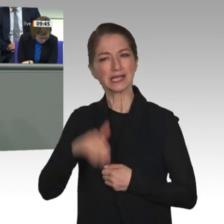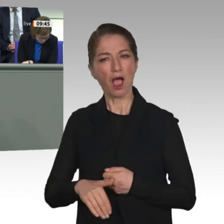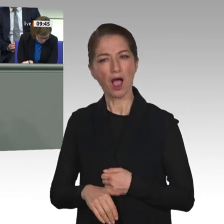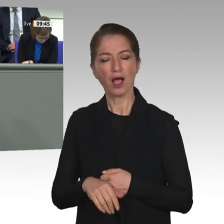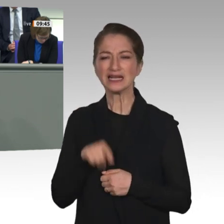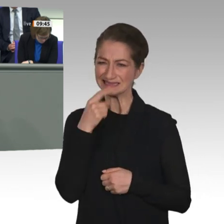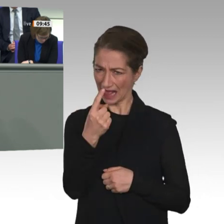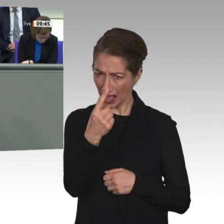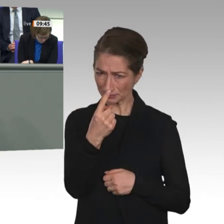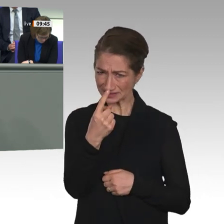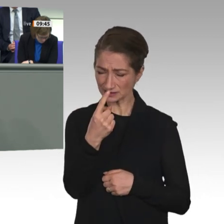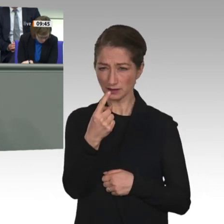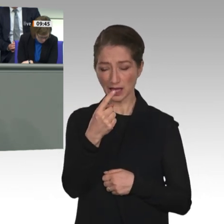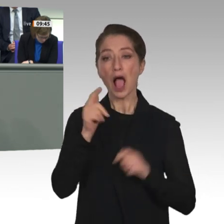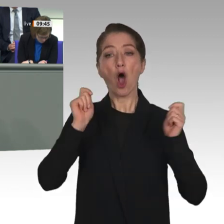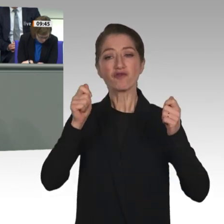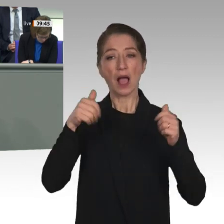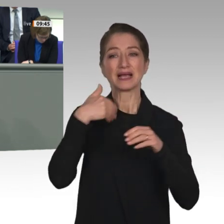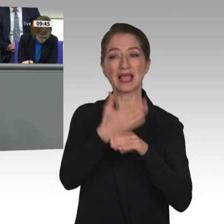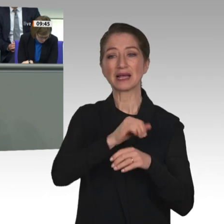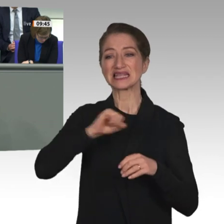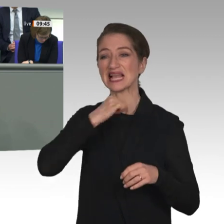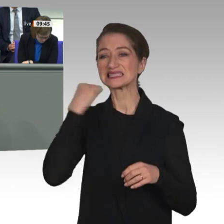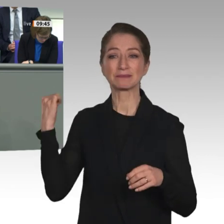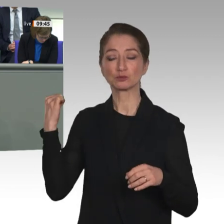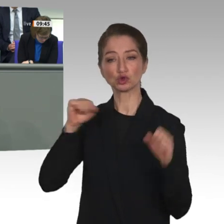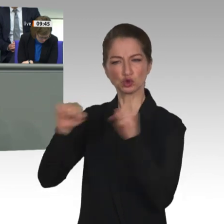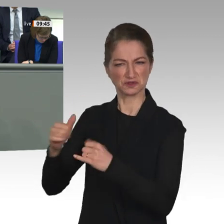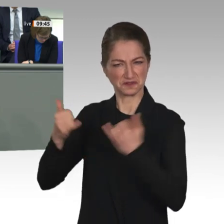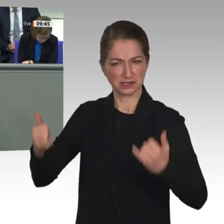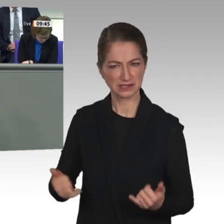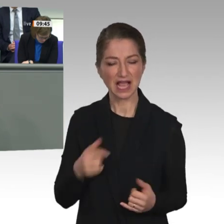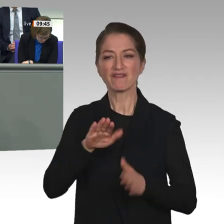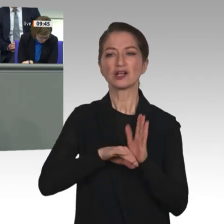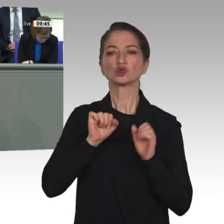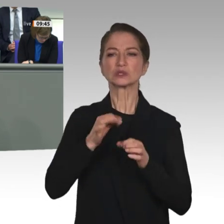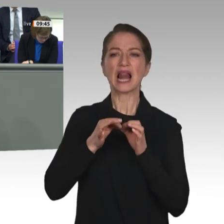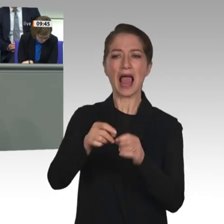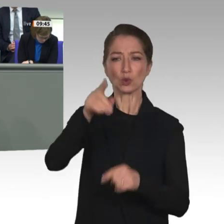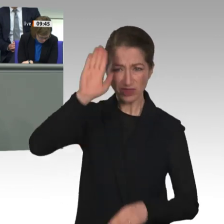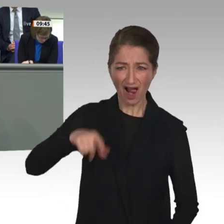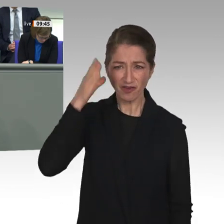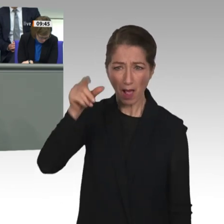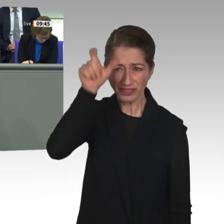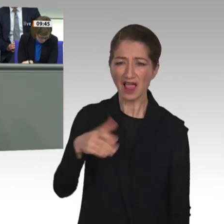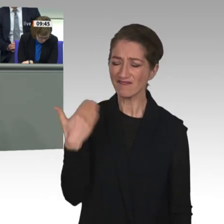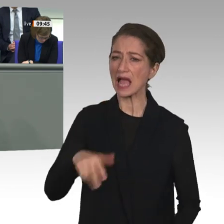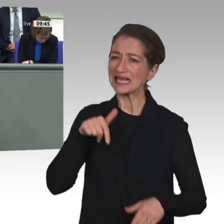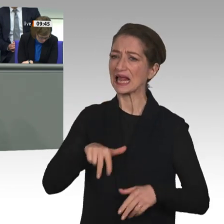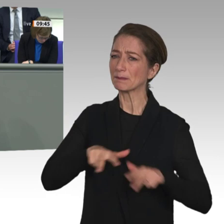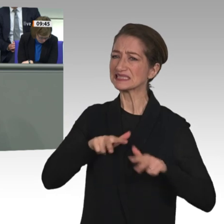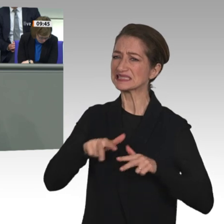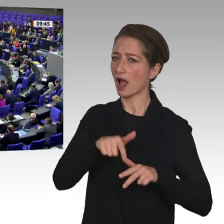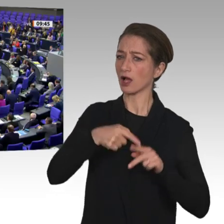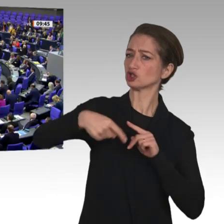entschlossen bekämpfen konnte. Dass dieser Mann jahrelang den Verfassungsschutz leiten durfte, war ein schwerer Fehler der Innenminister der